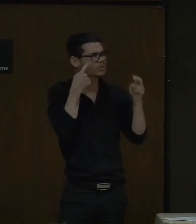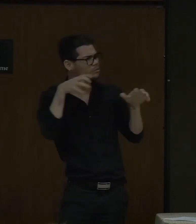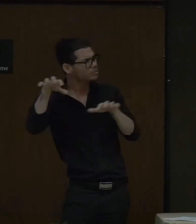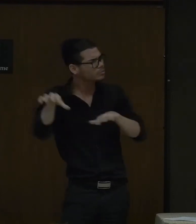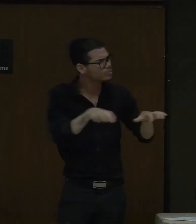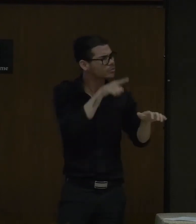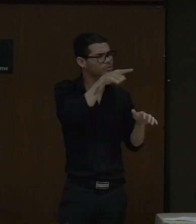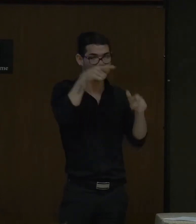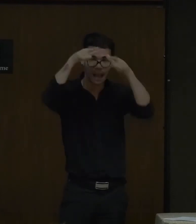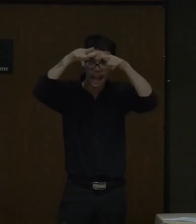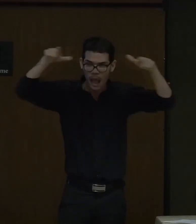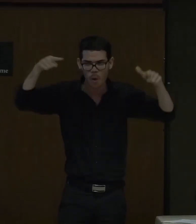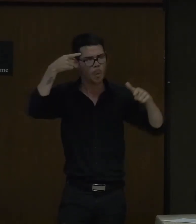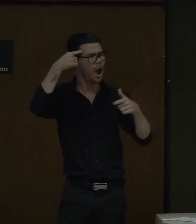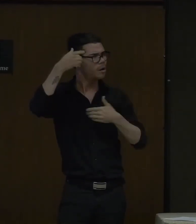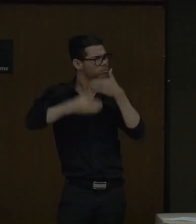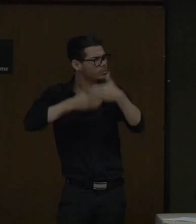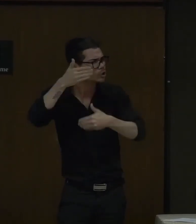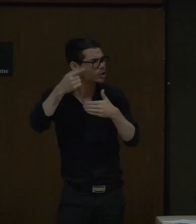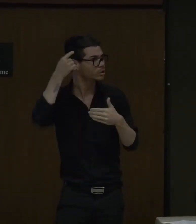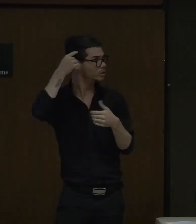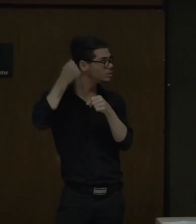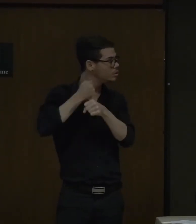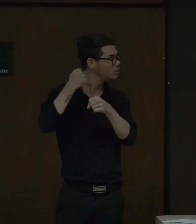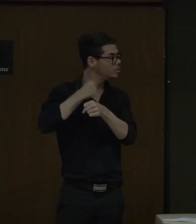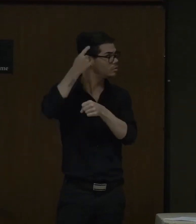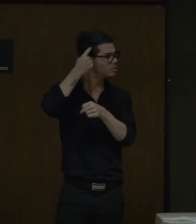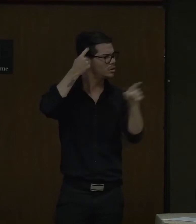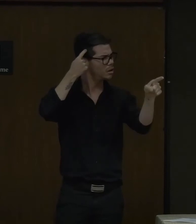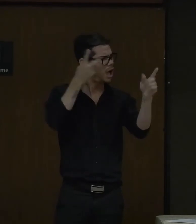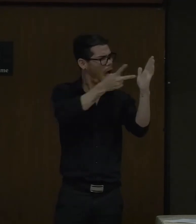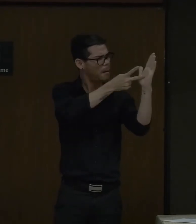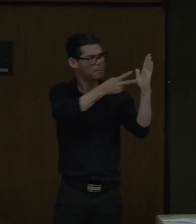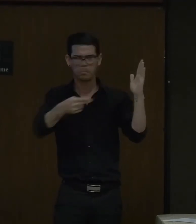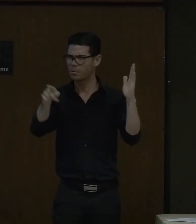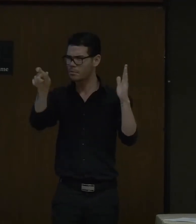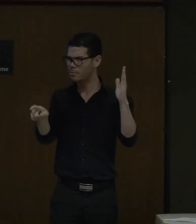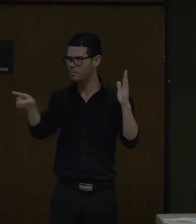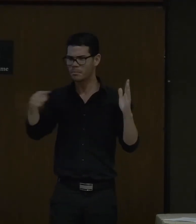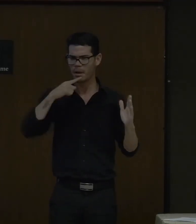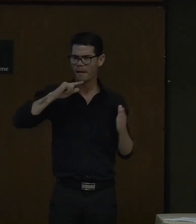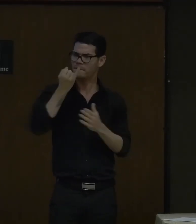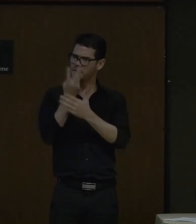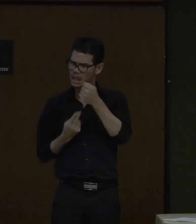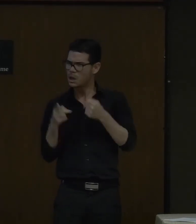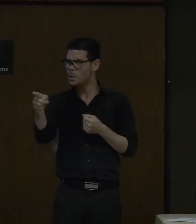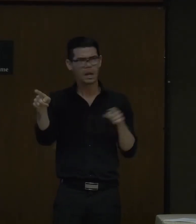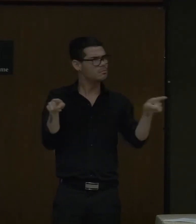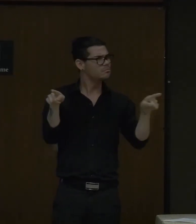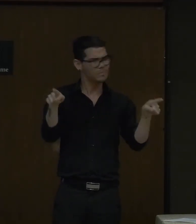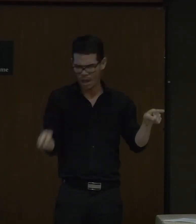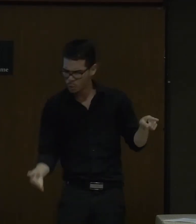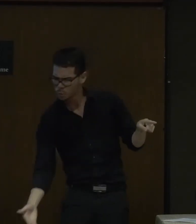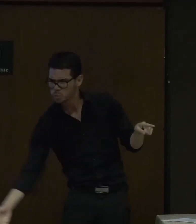que son parecidas a las de otros bilingües que son bilingües desde que eran